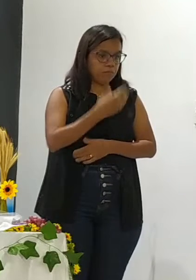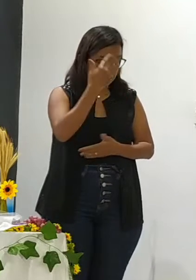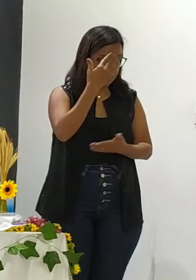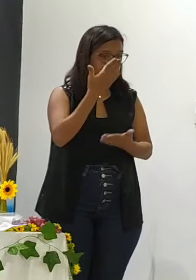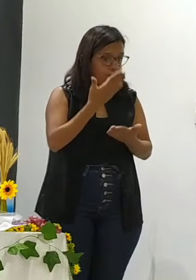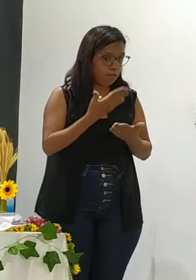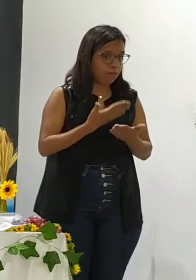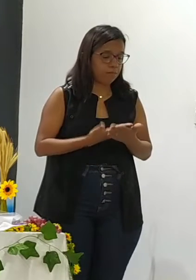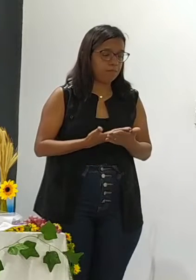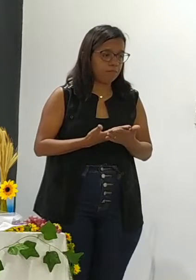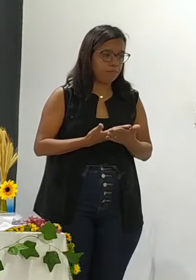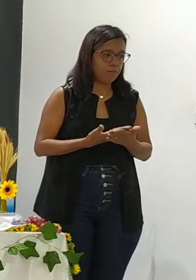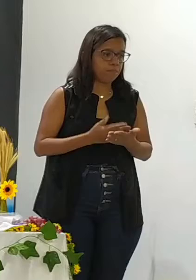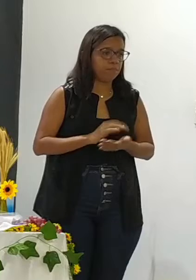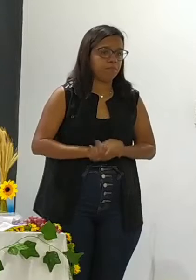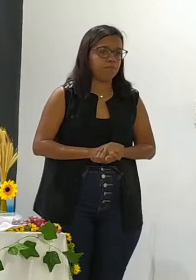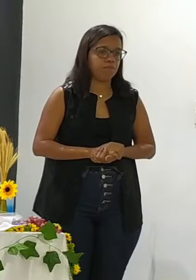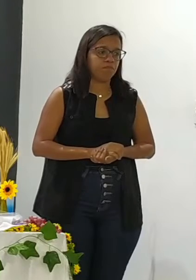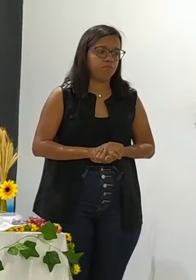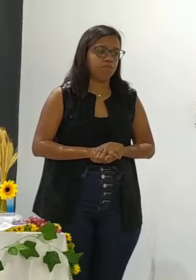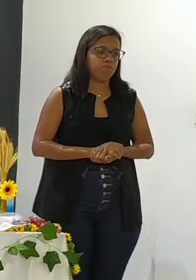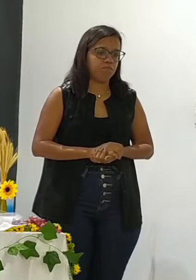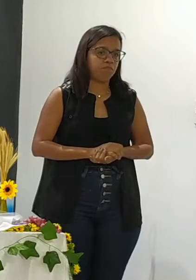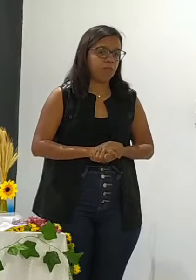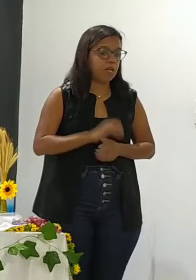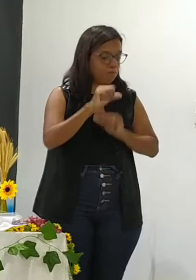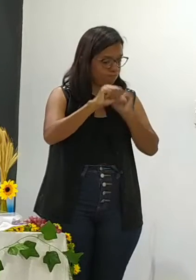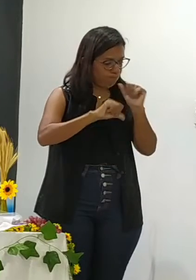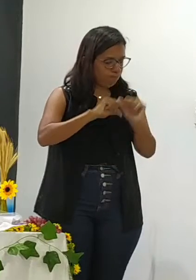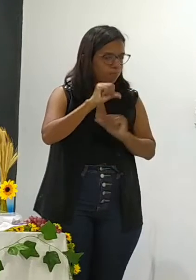Deus, Ele não interfere só na nossa história.